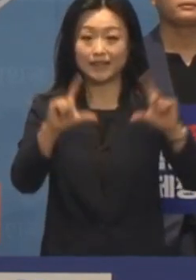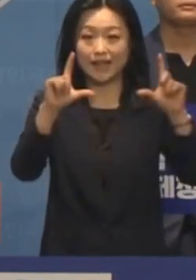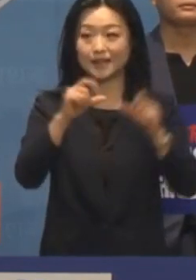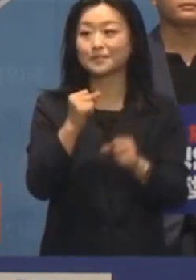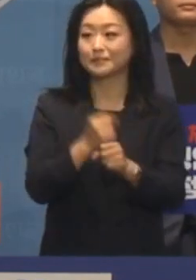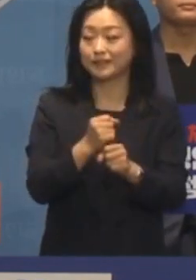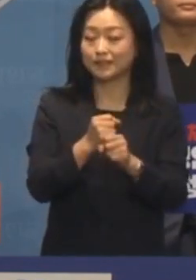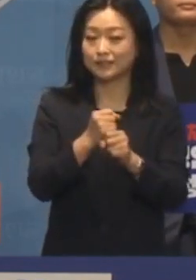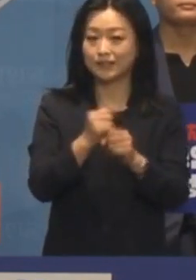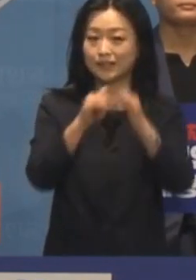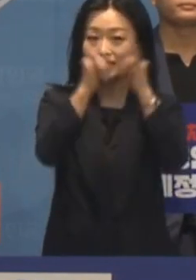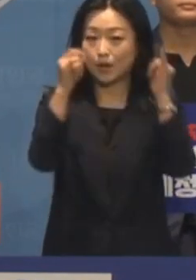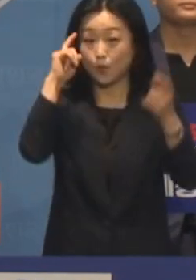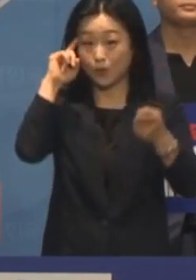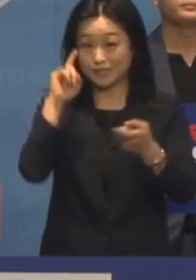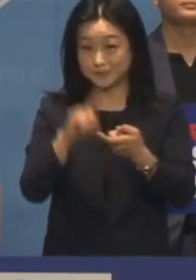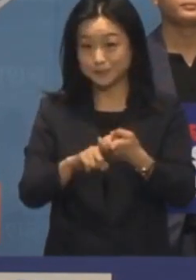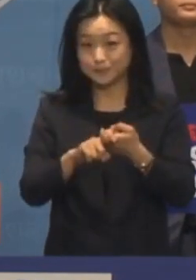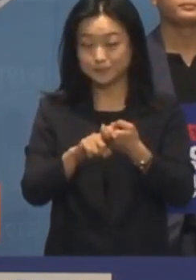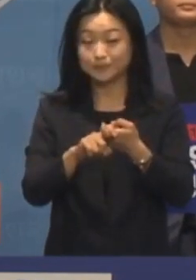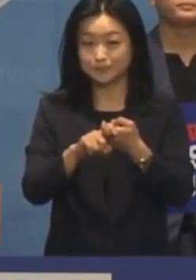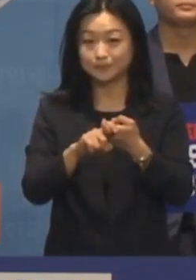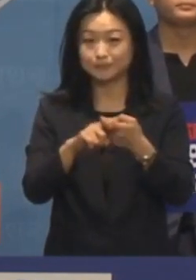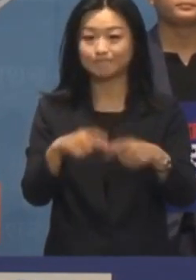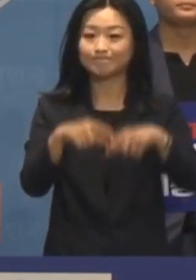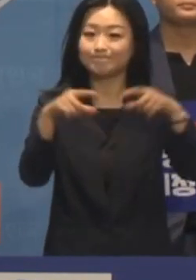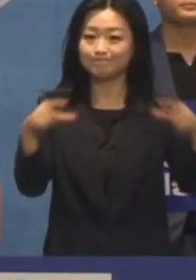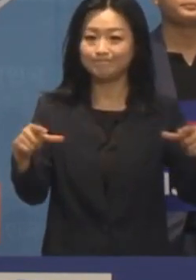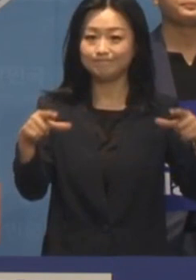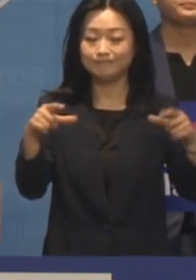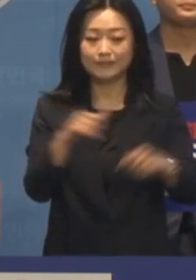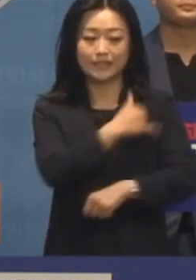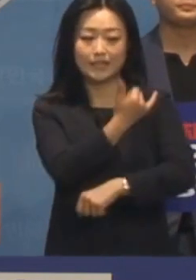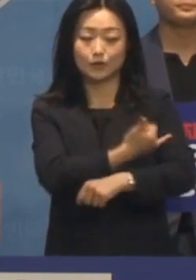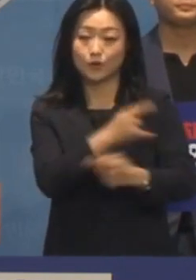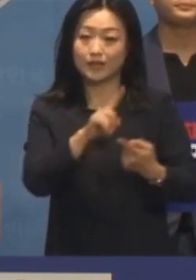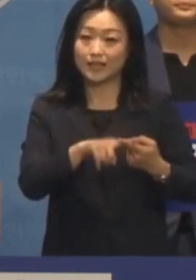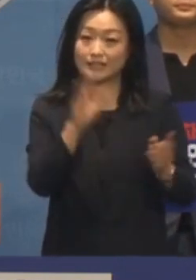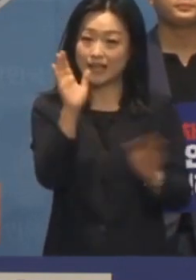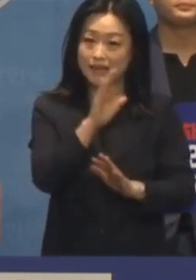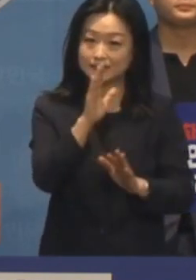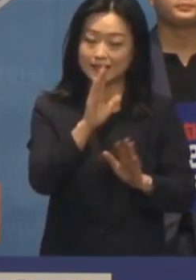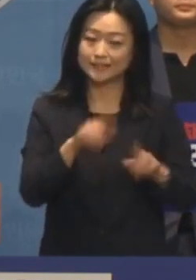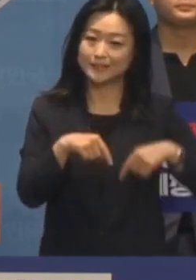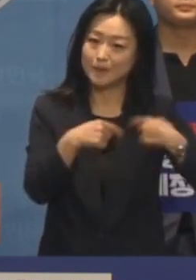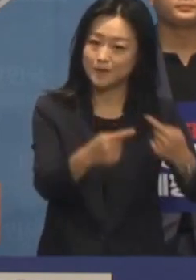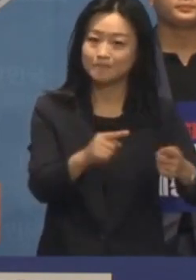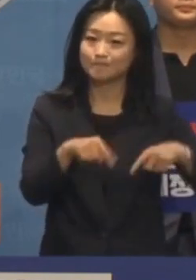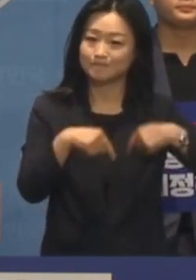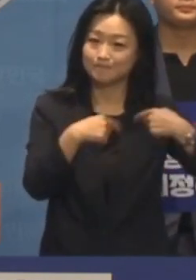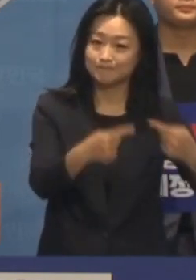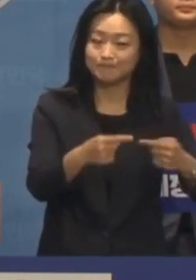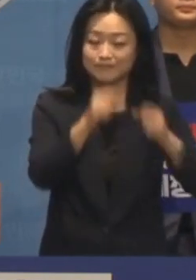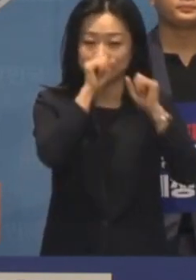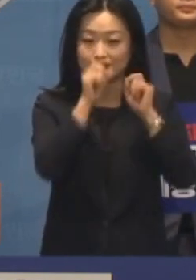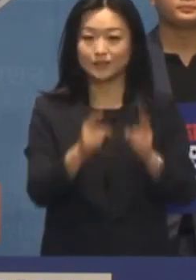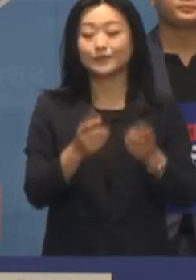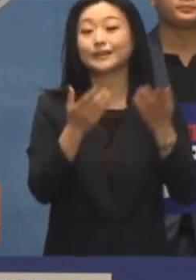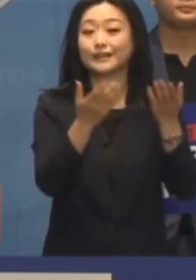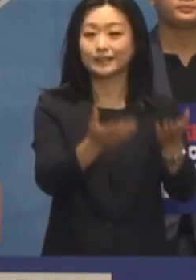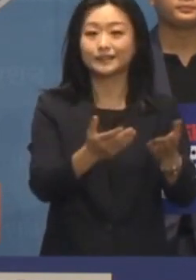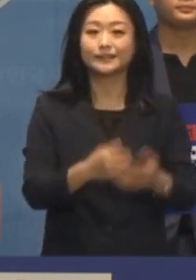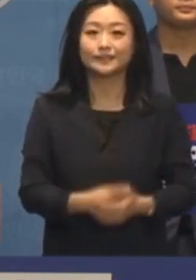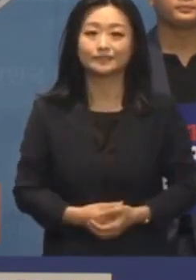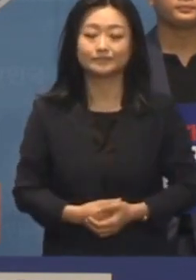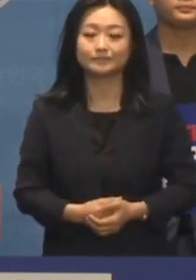대한 사회적 관심을 높이고 학생들이 인권 문제에 적극적으로 참여할 수 있는 기회를 제공하도록